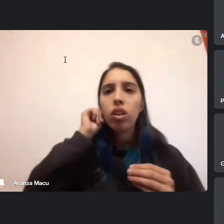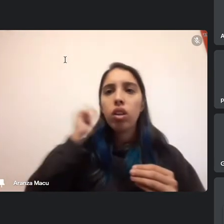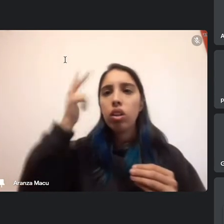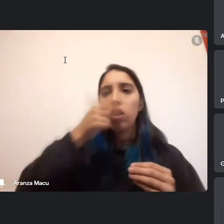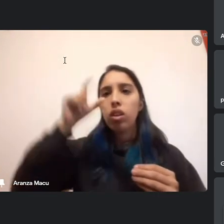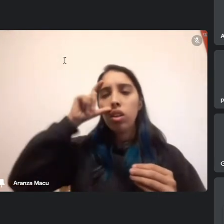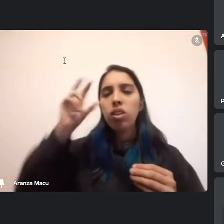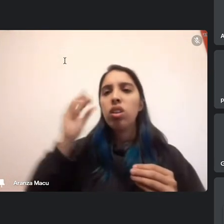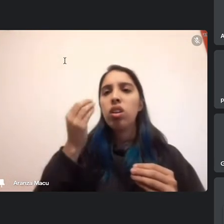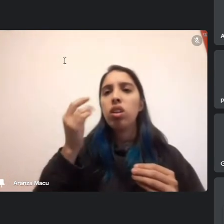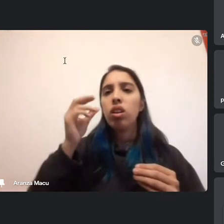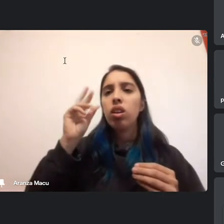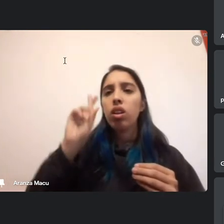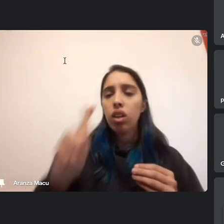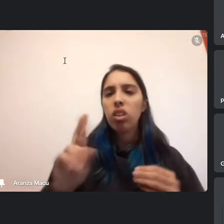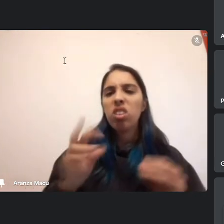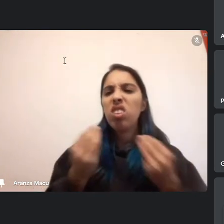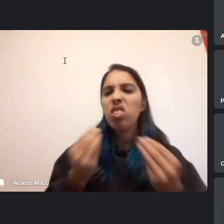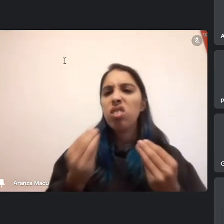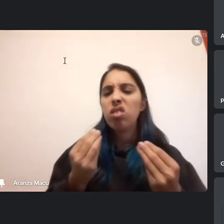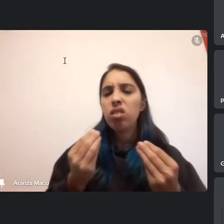¿sí? Más O alto. superiores.